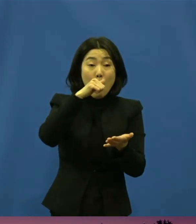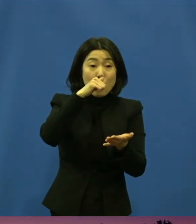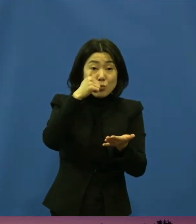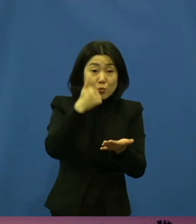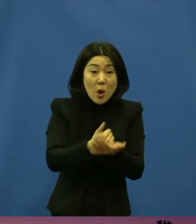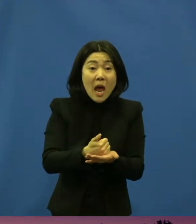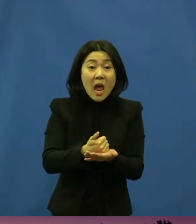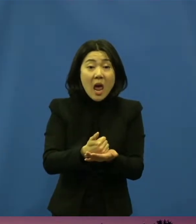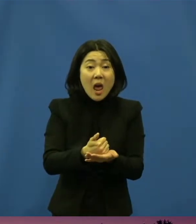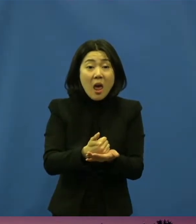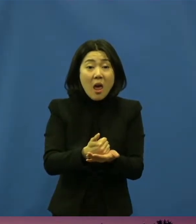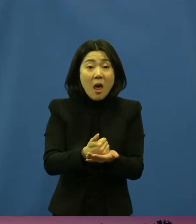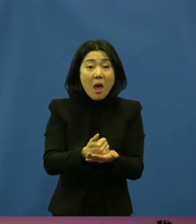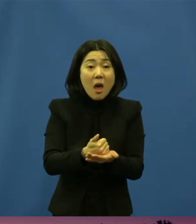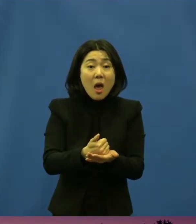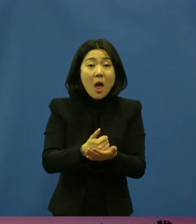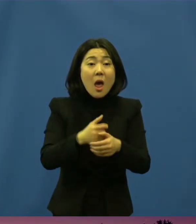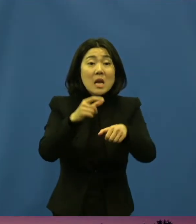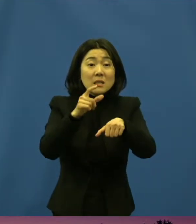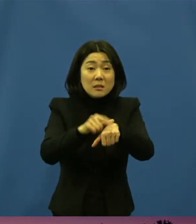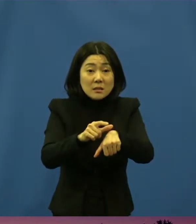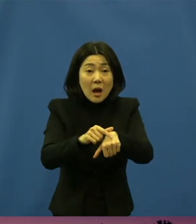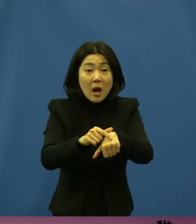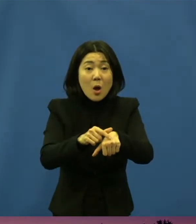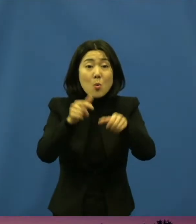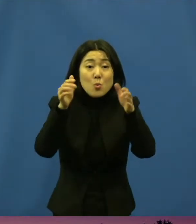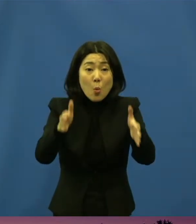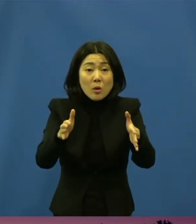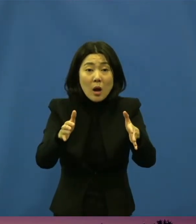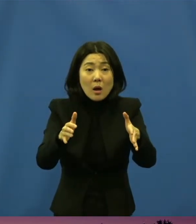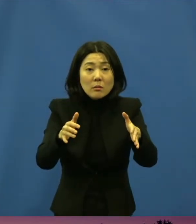않아요. 24시예요.